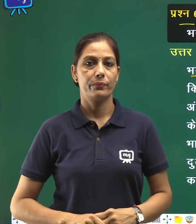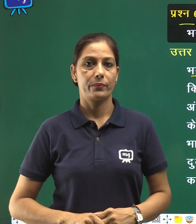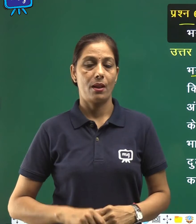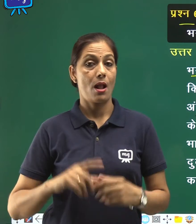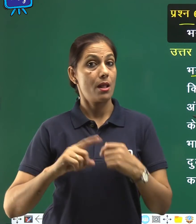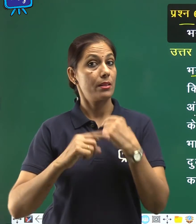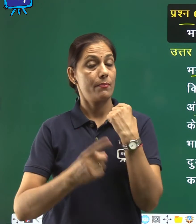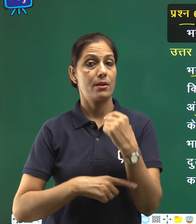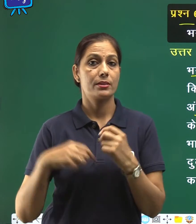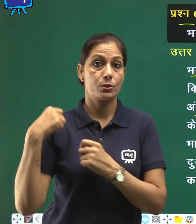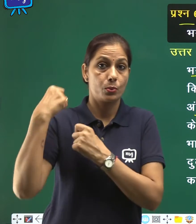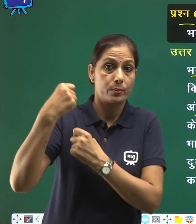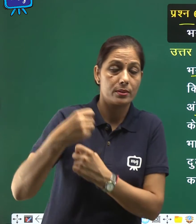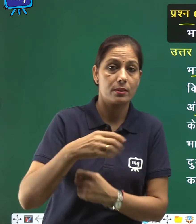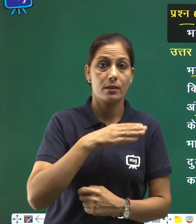अंतिम क्रियाएं